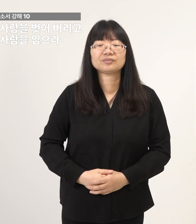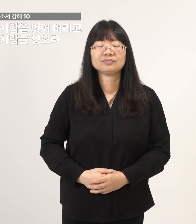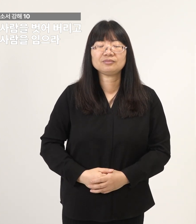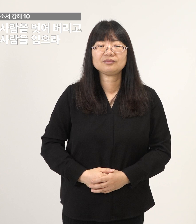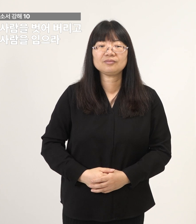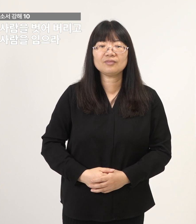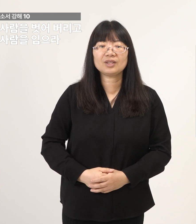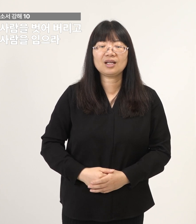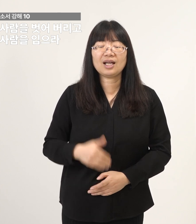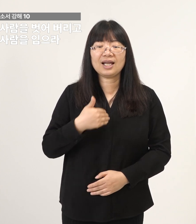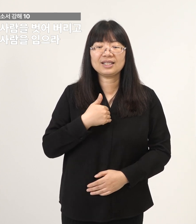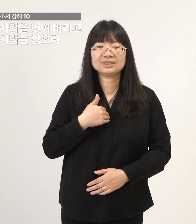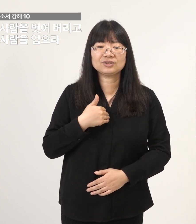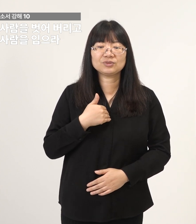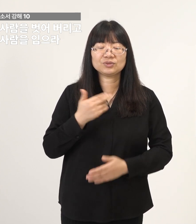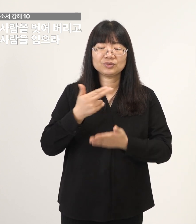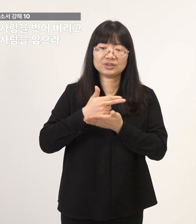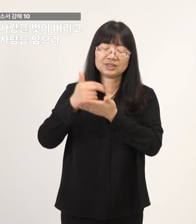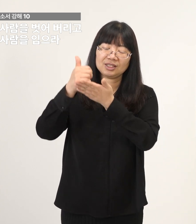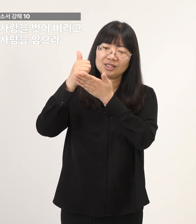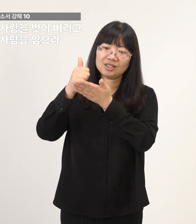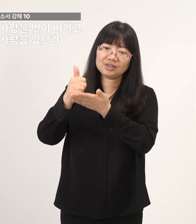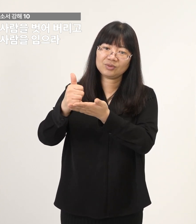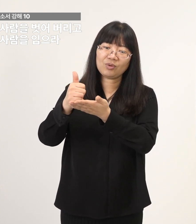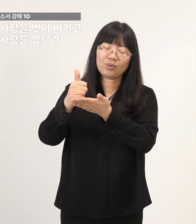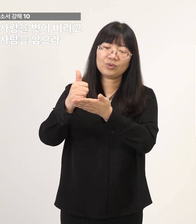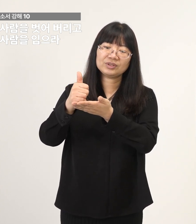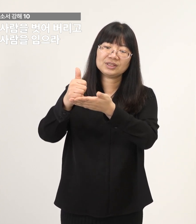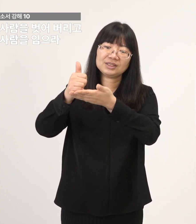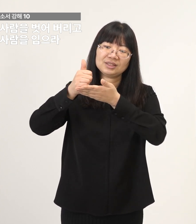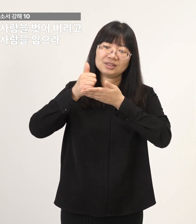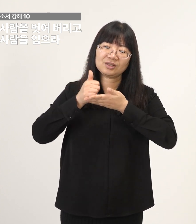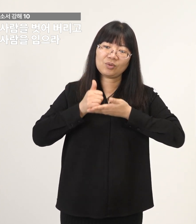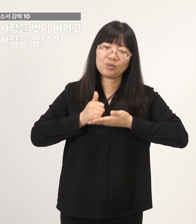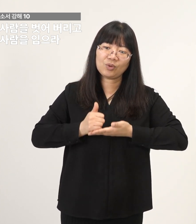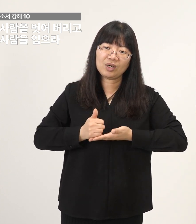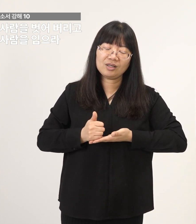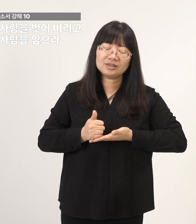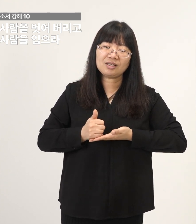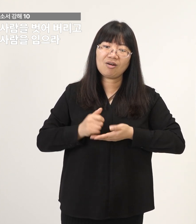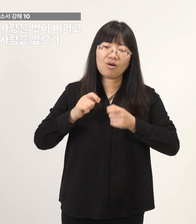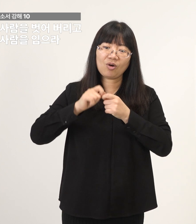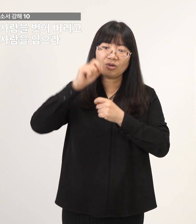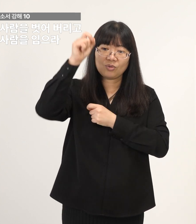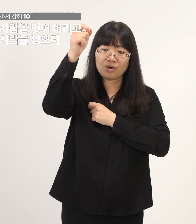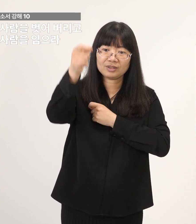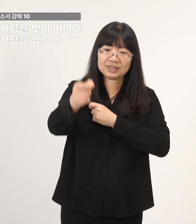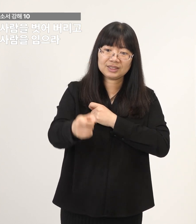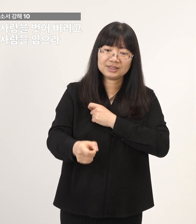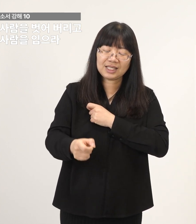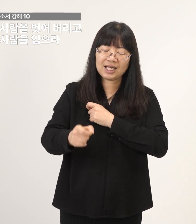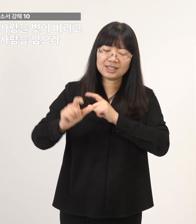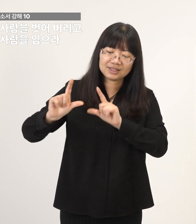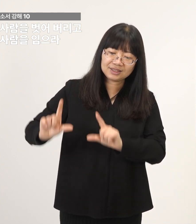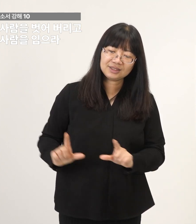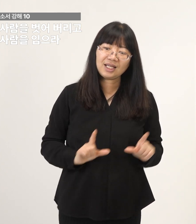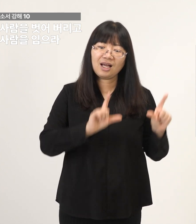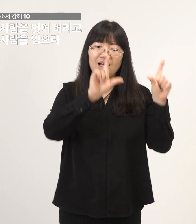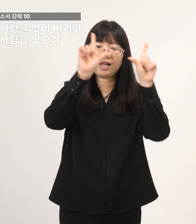뒤따라가리라. 나 주를 모시고 영원히